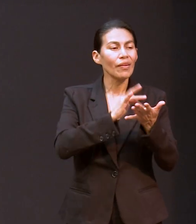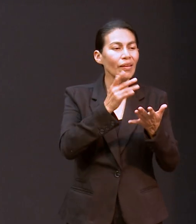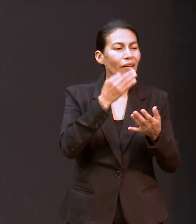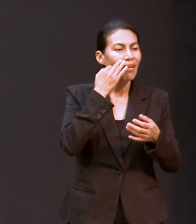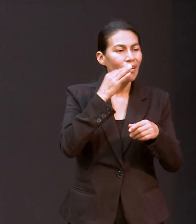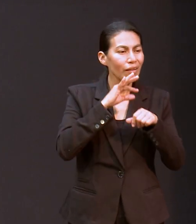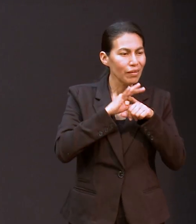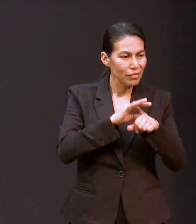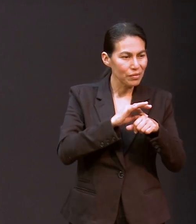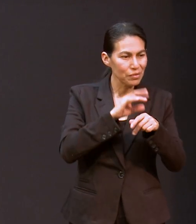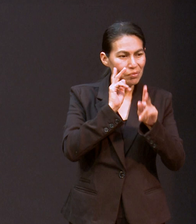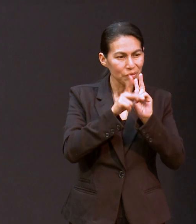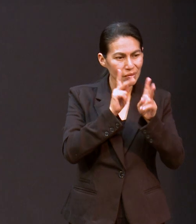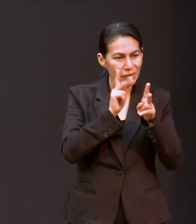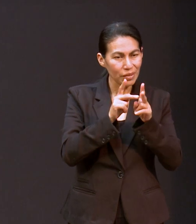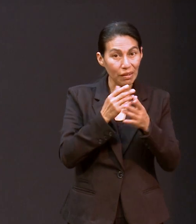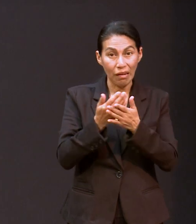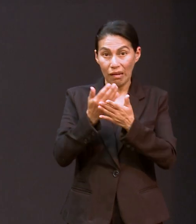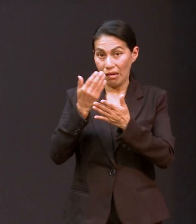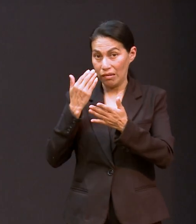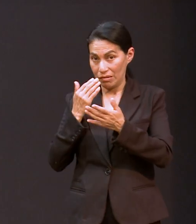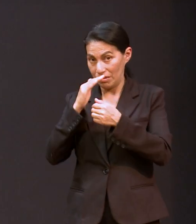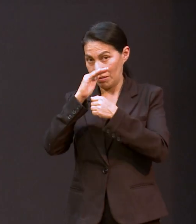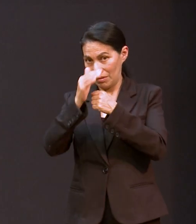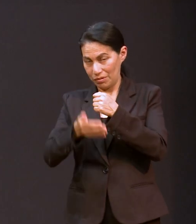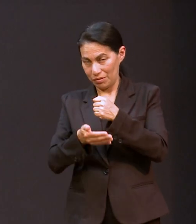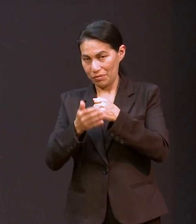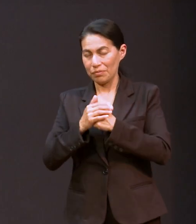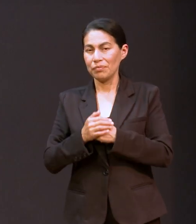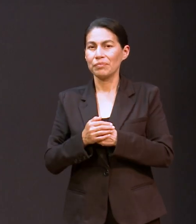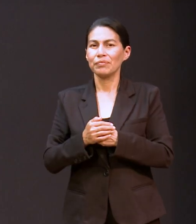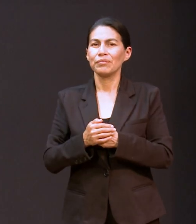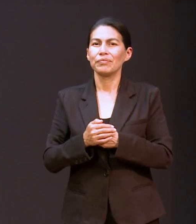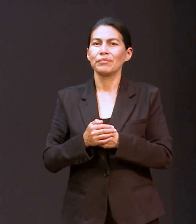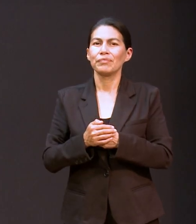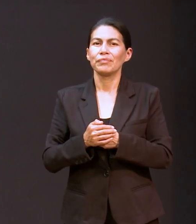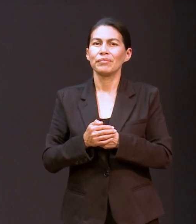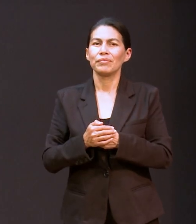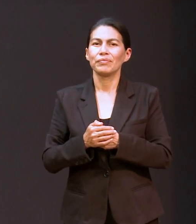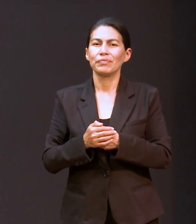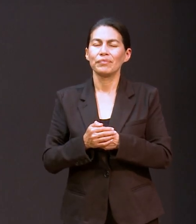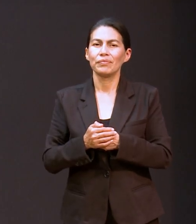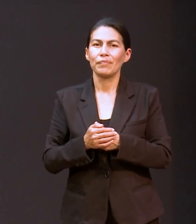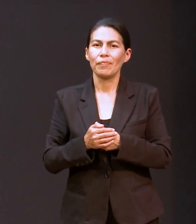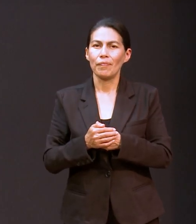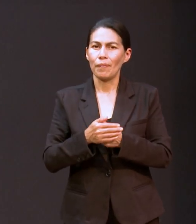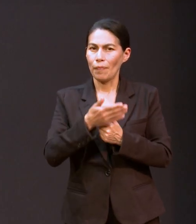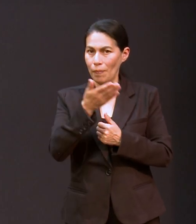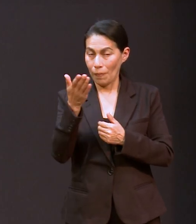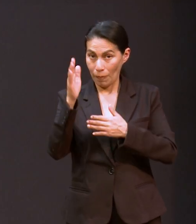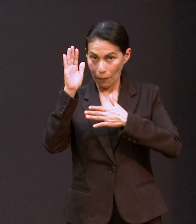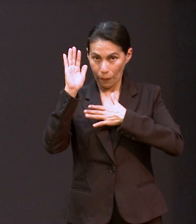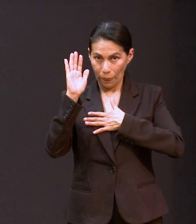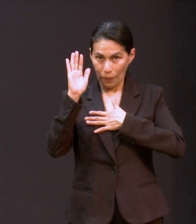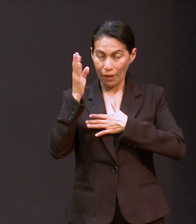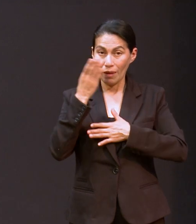Gracias por compartir tu testimonios y antes de despedirnos queremos dejarles